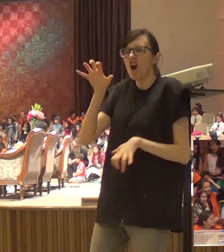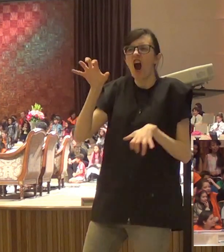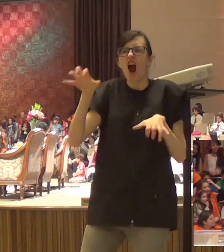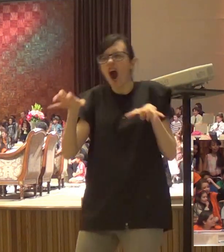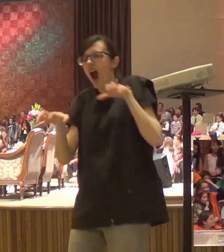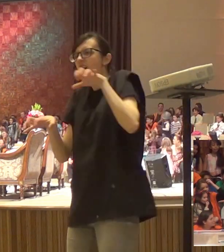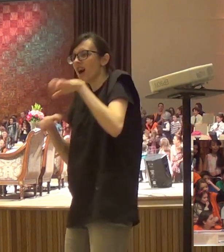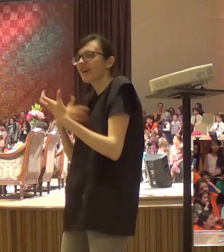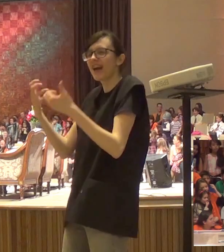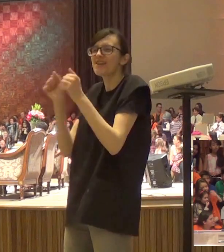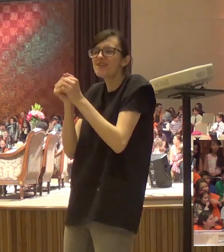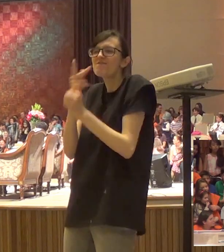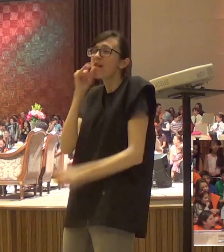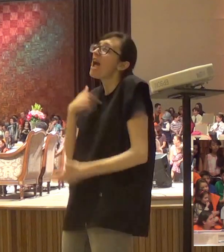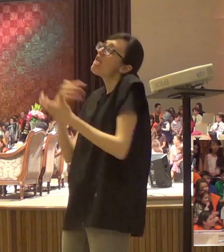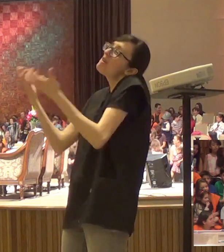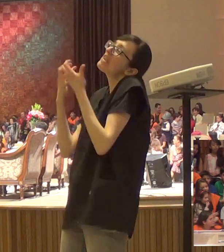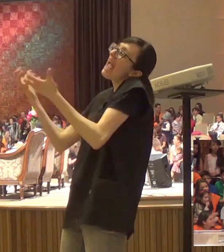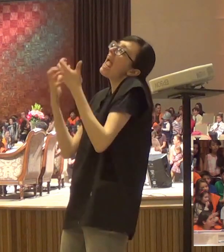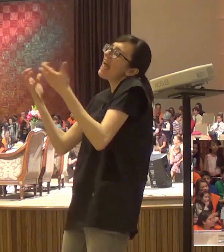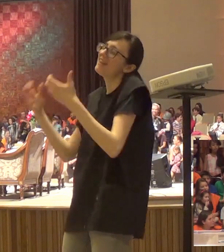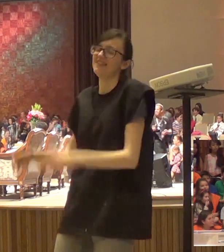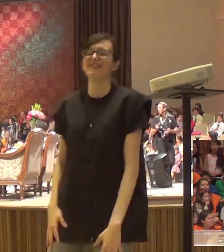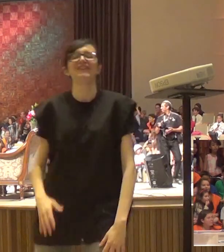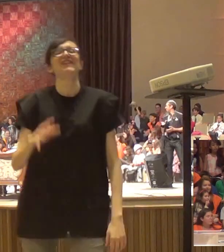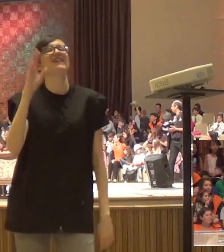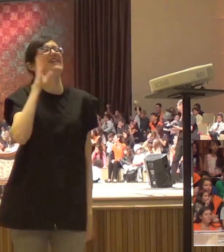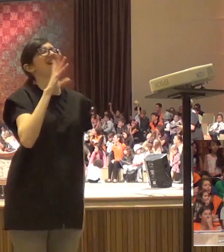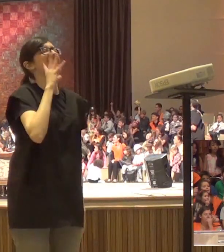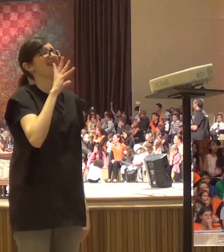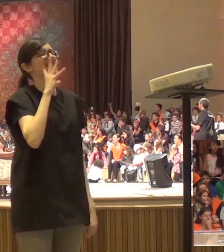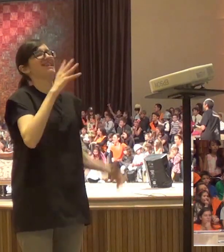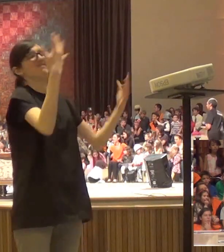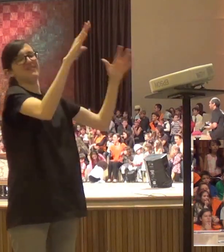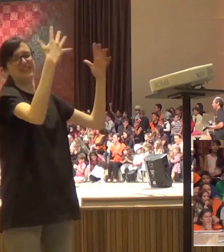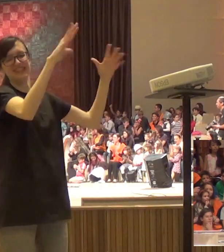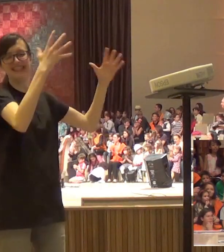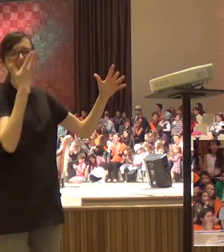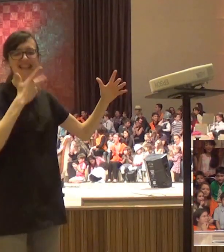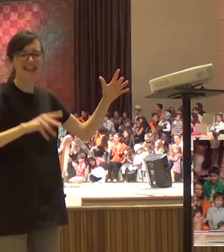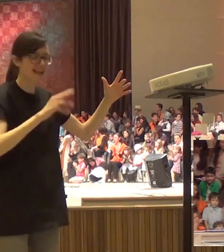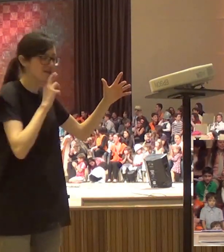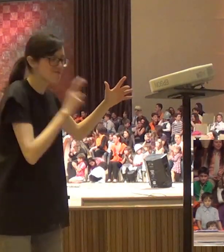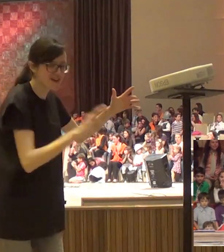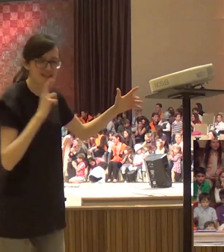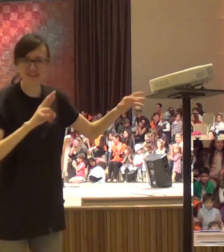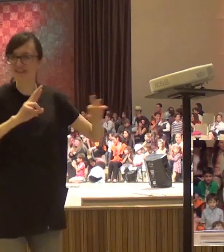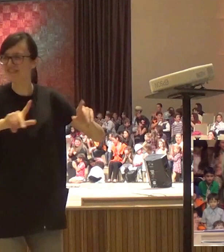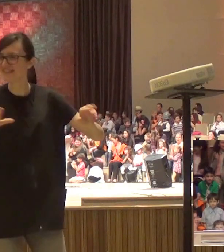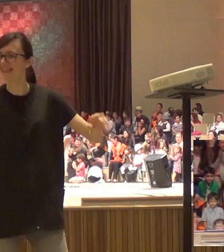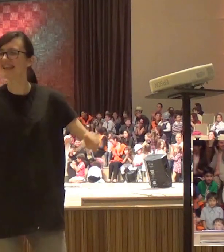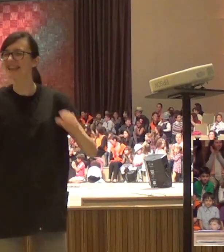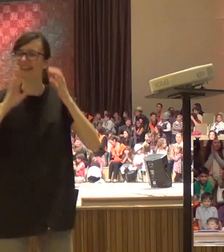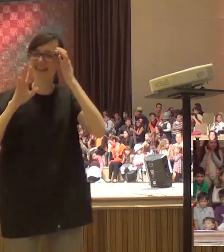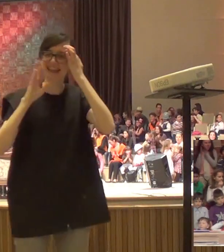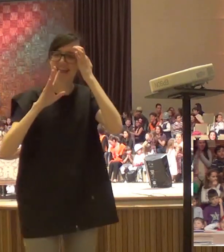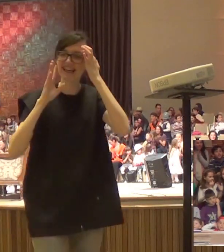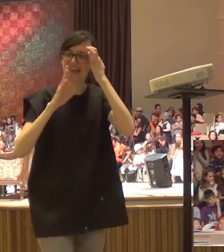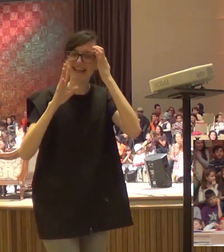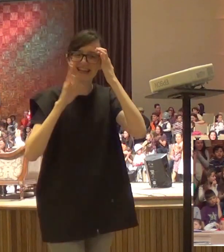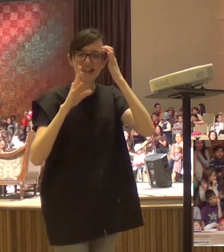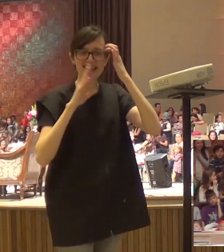Brincar com os dinossauros com o papai. Uau, brincar com o dinossauro. Muito bem, crianças. Palmas para nossas crianças.